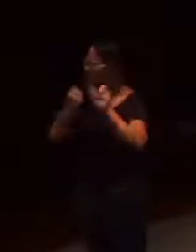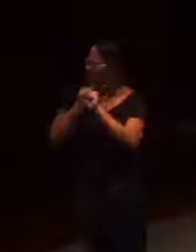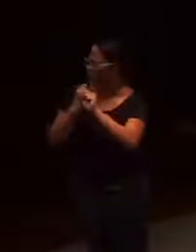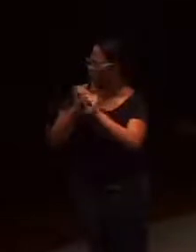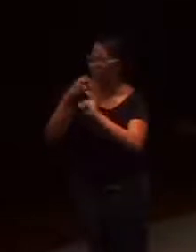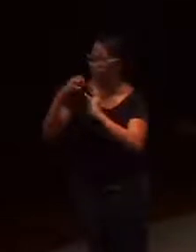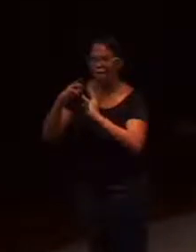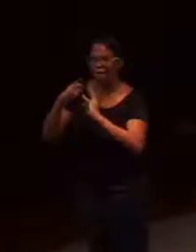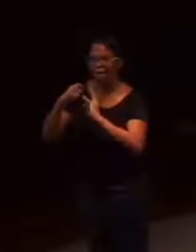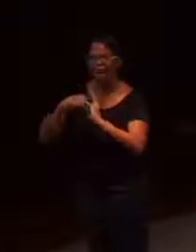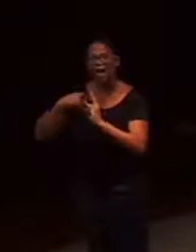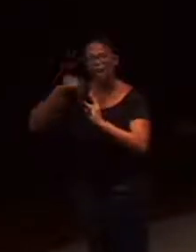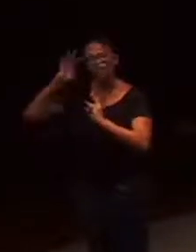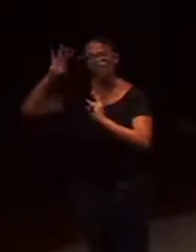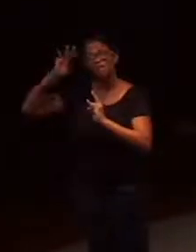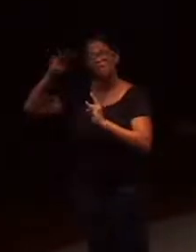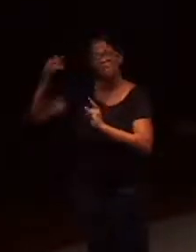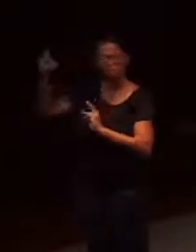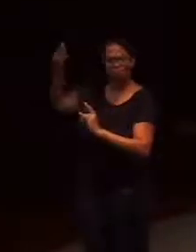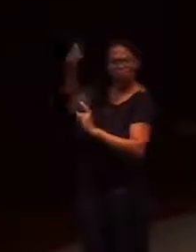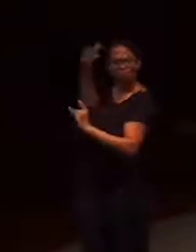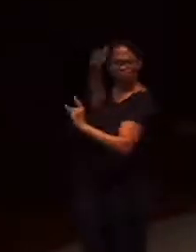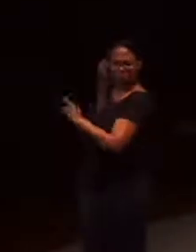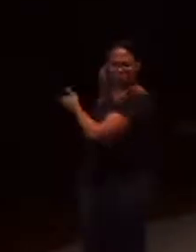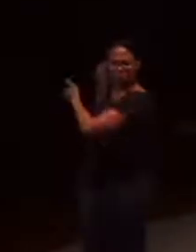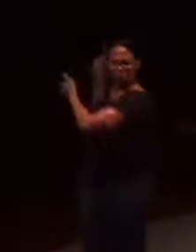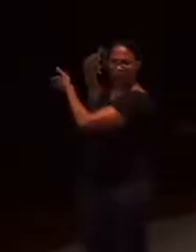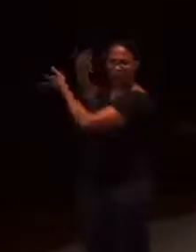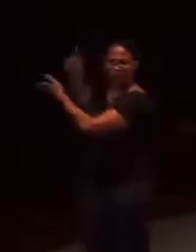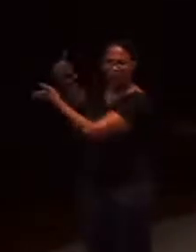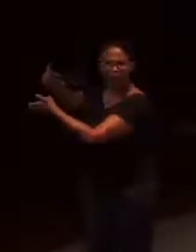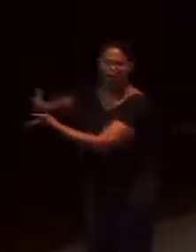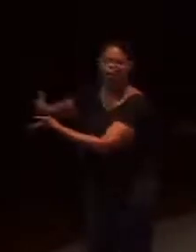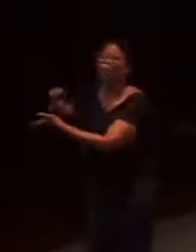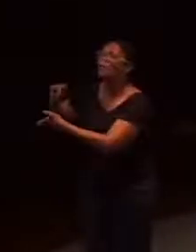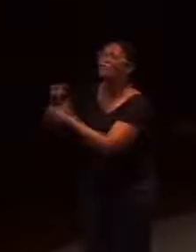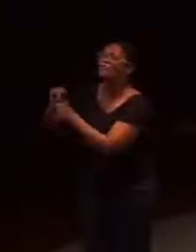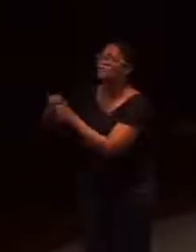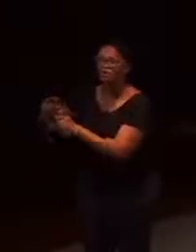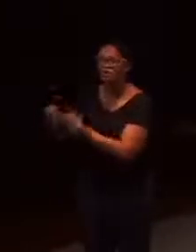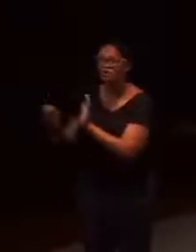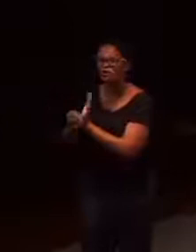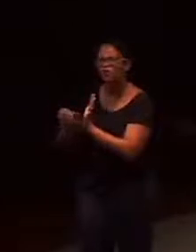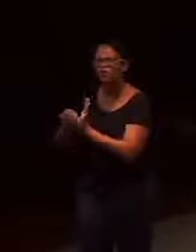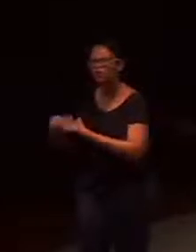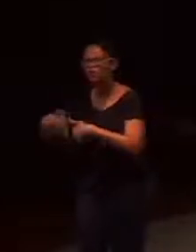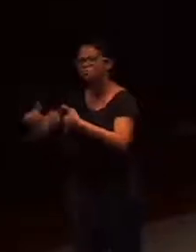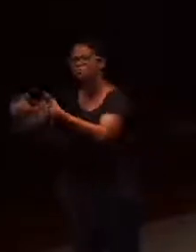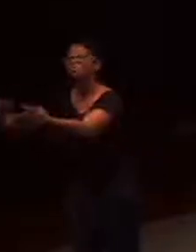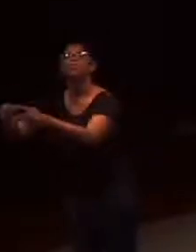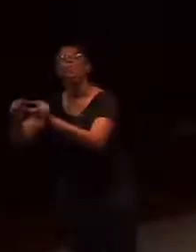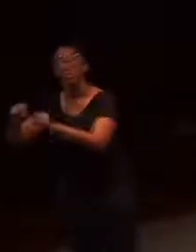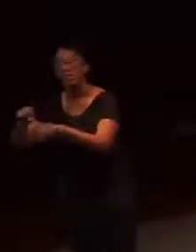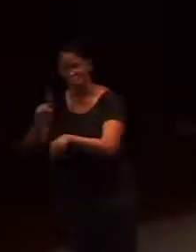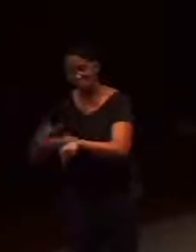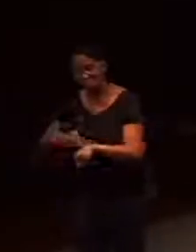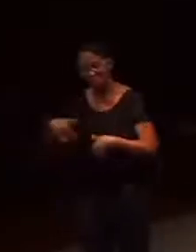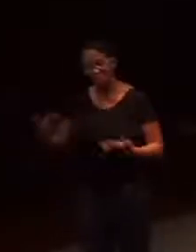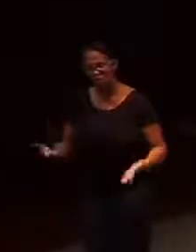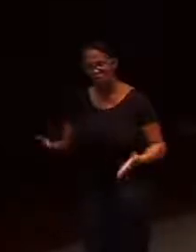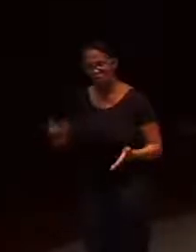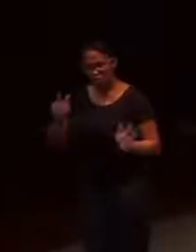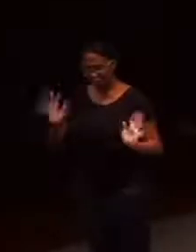nós, no momento do nosso aniversário, naquele momento ali, a gente repensa o que a gente fez, o que vamos fazer e tal. E nesse momento a Fiocruz